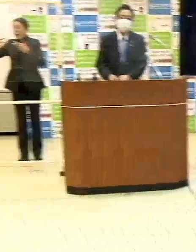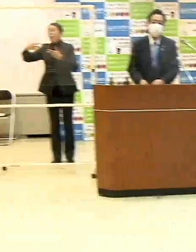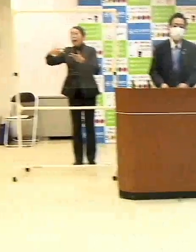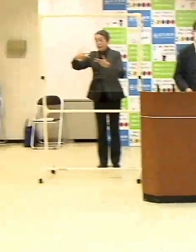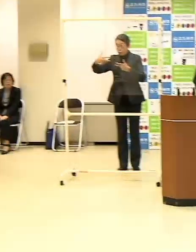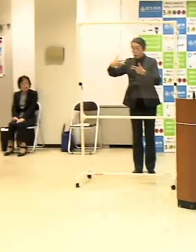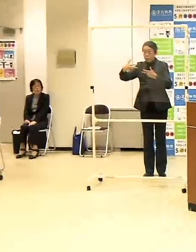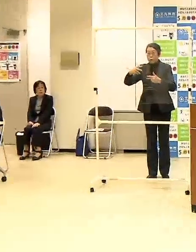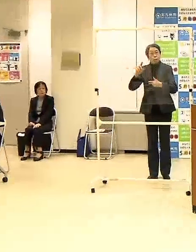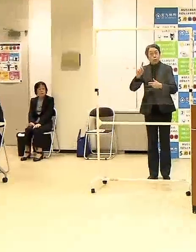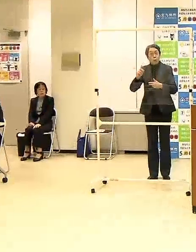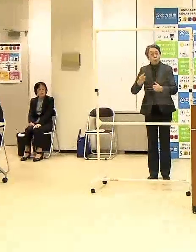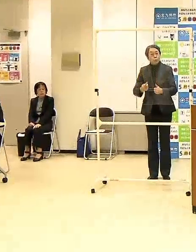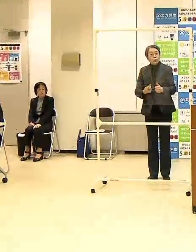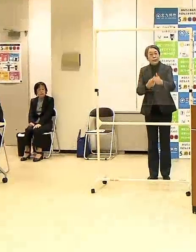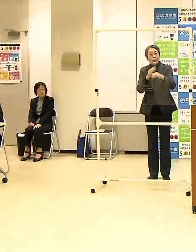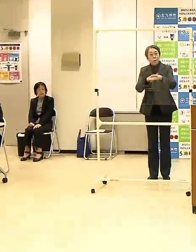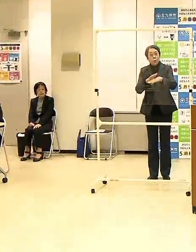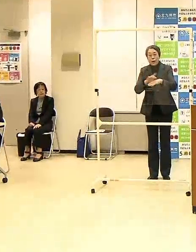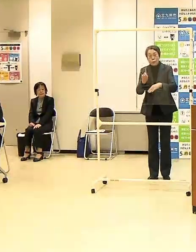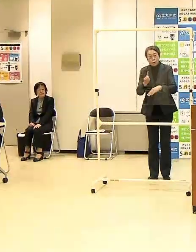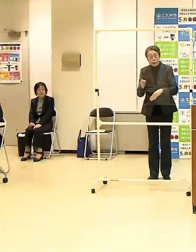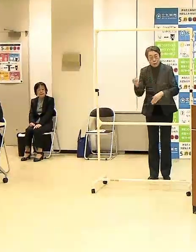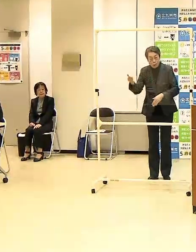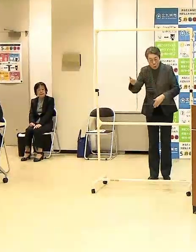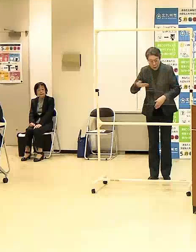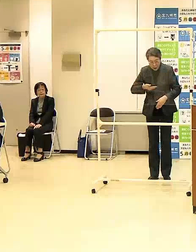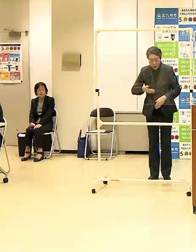推進してくださいあったんでしょ